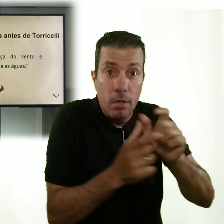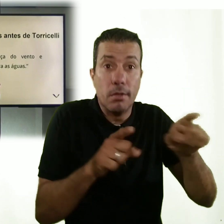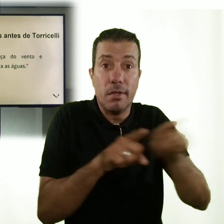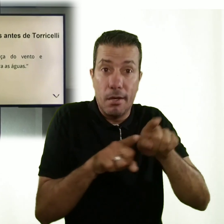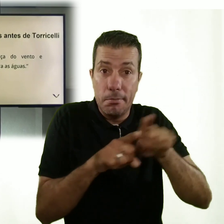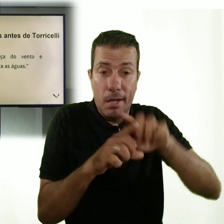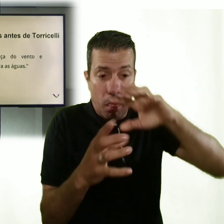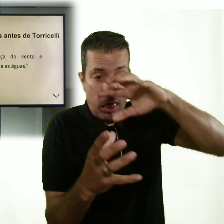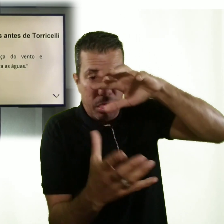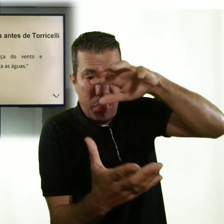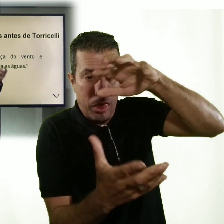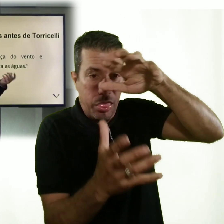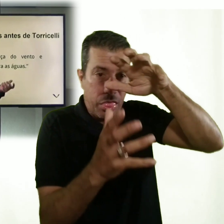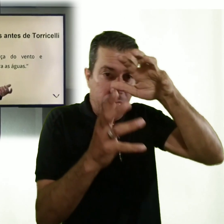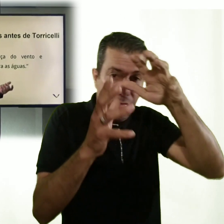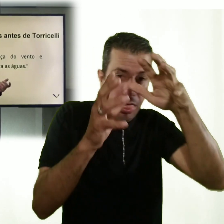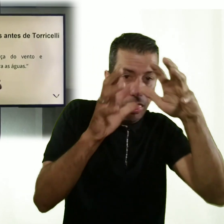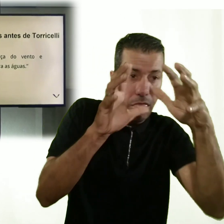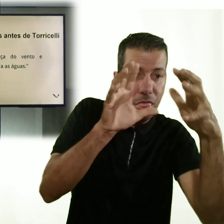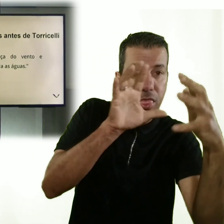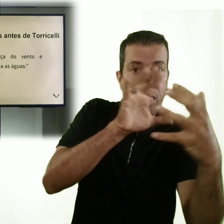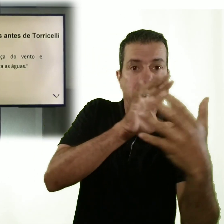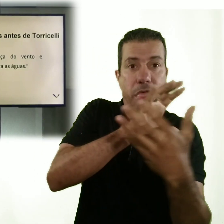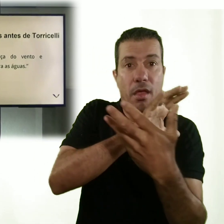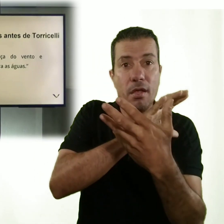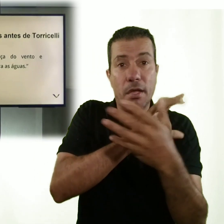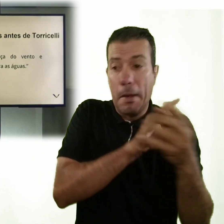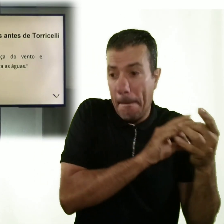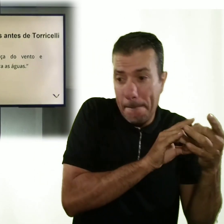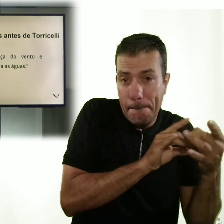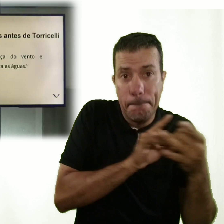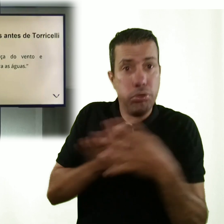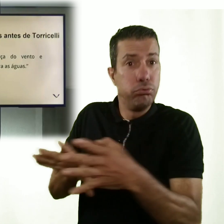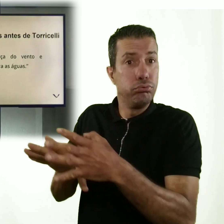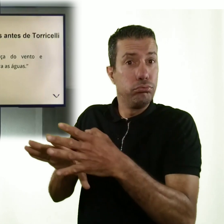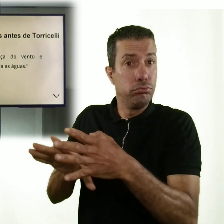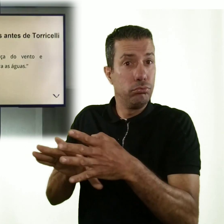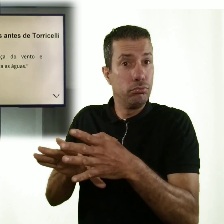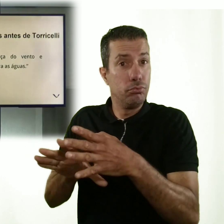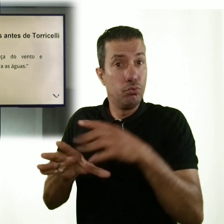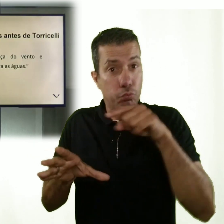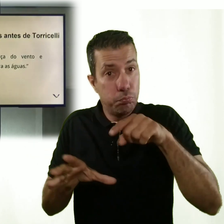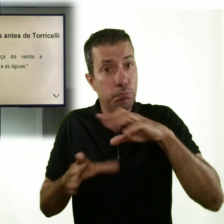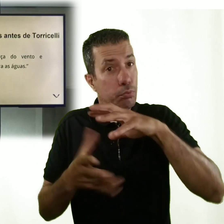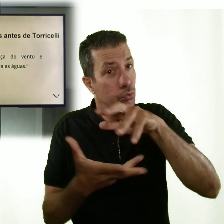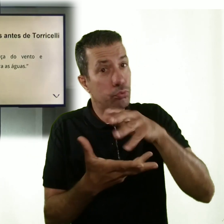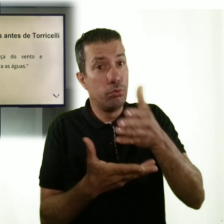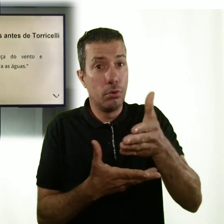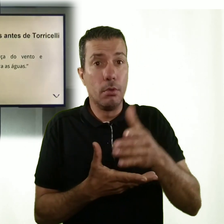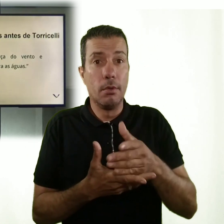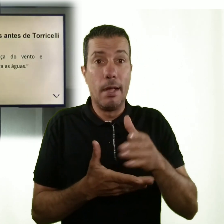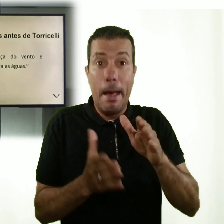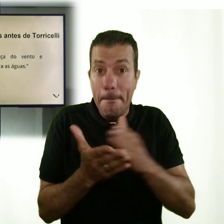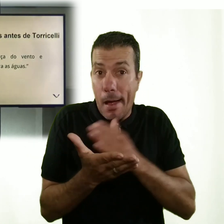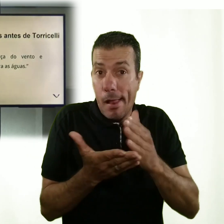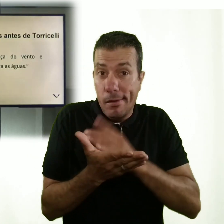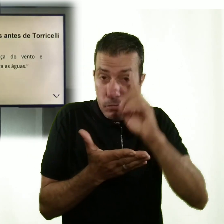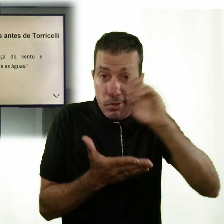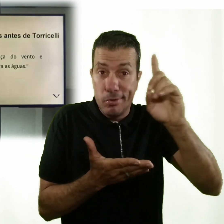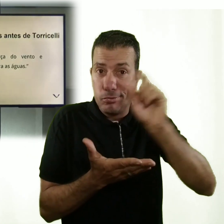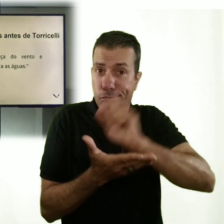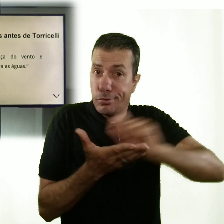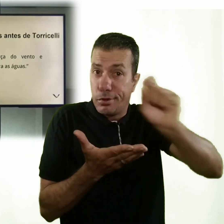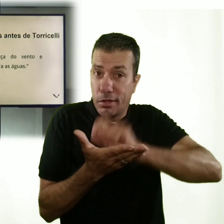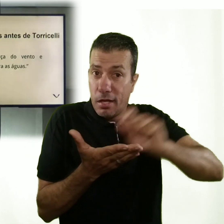da Terra, a gente seria expelido do planeta. No entanto, está escrito na Bíblia que Deus